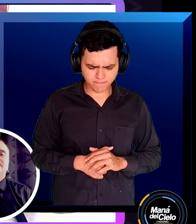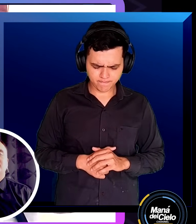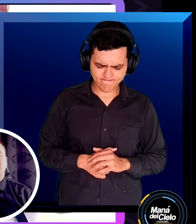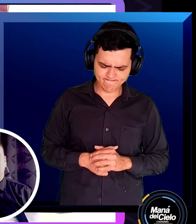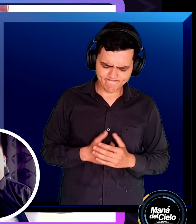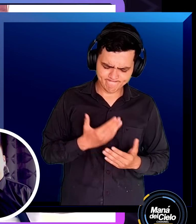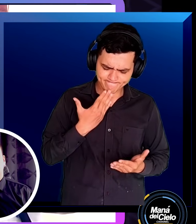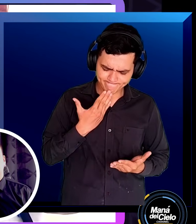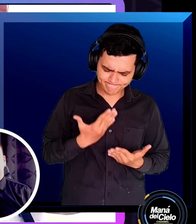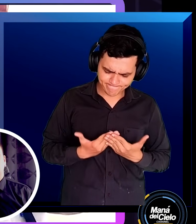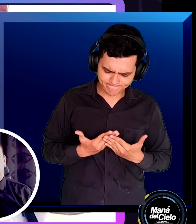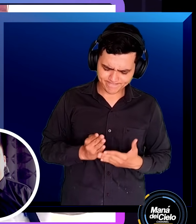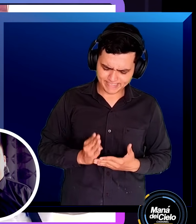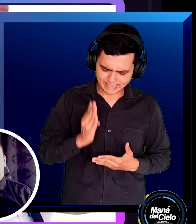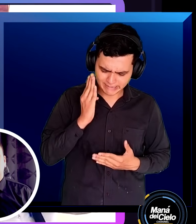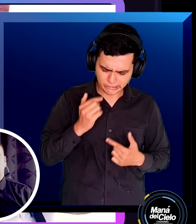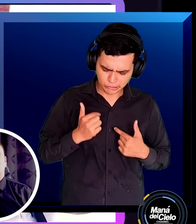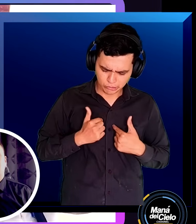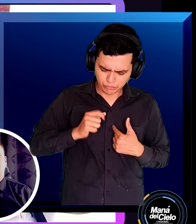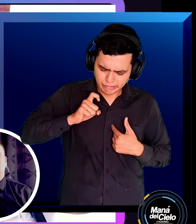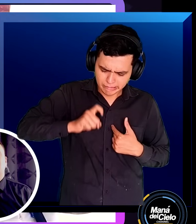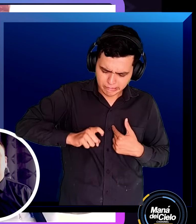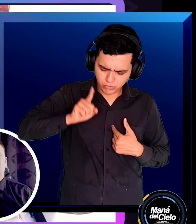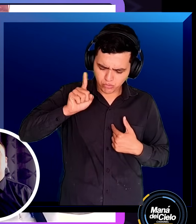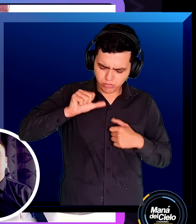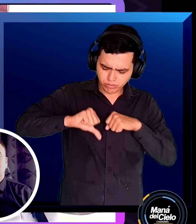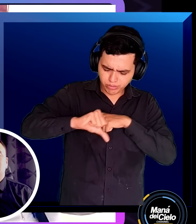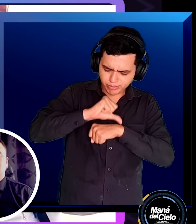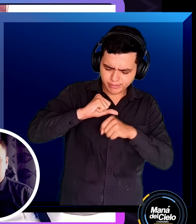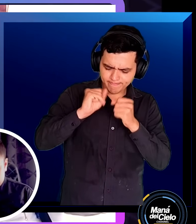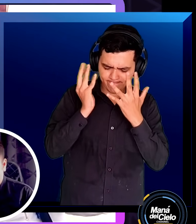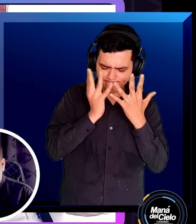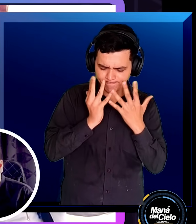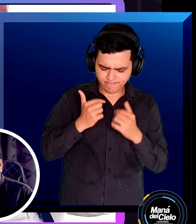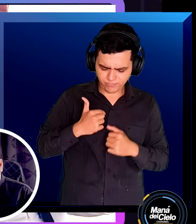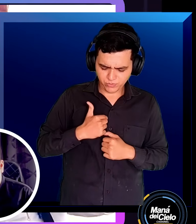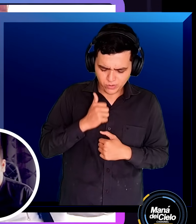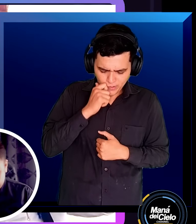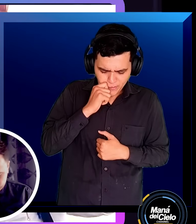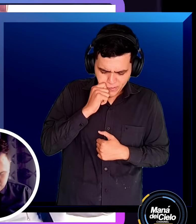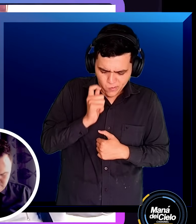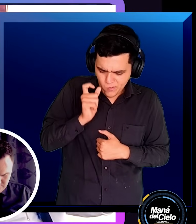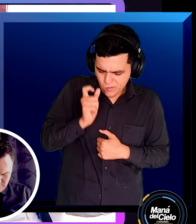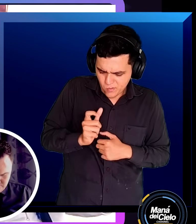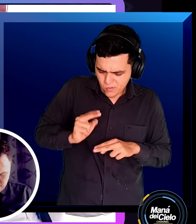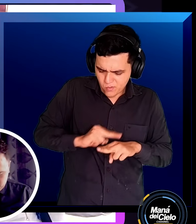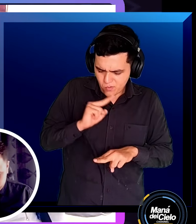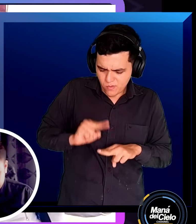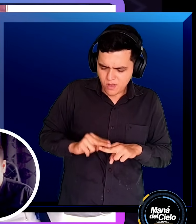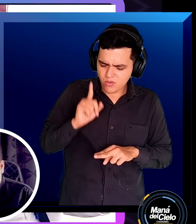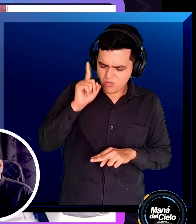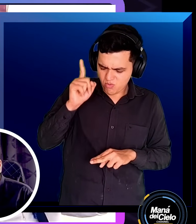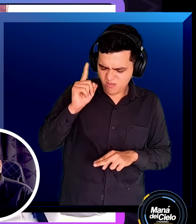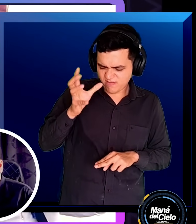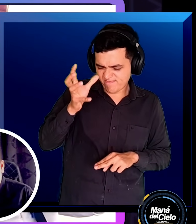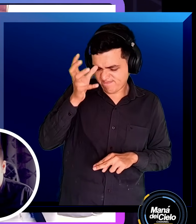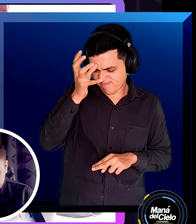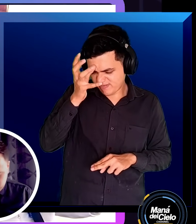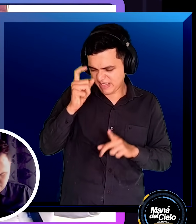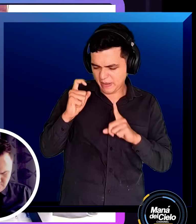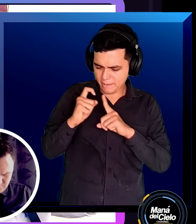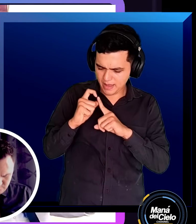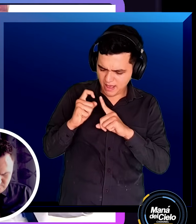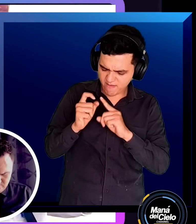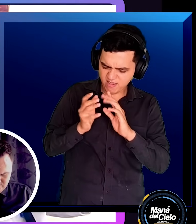el entendimiento, para poder entender y comprender, Señor, lo que tú nos quieres decir. Glorifícate, glorifícate, glorifícate, glorifícate,